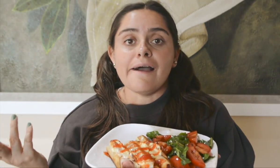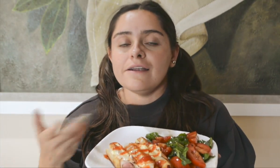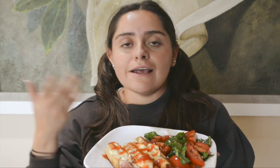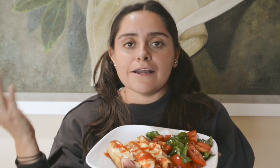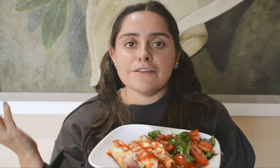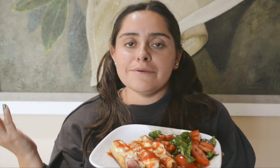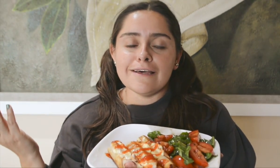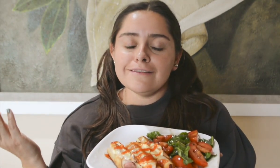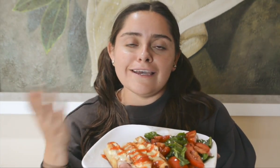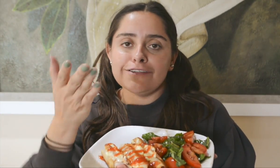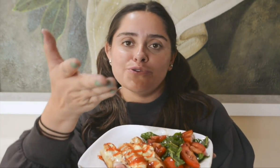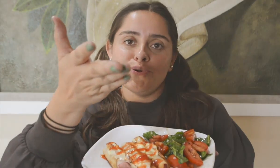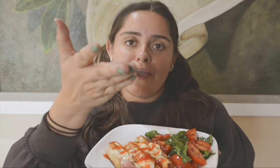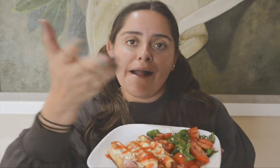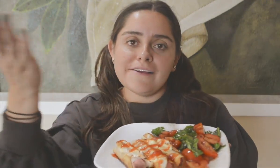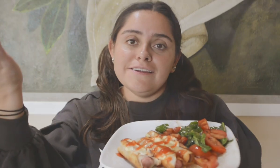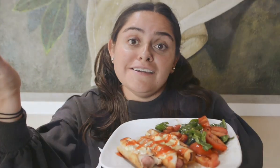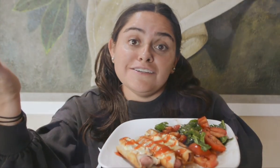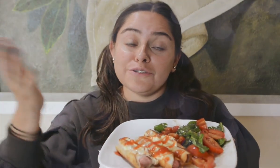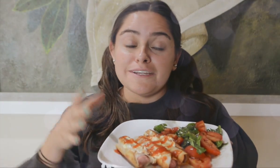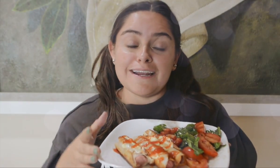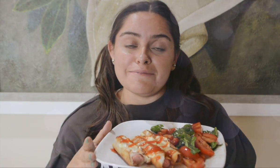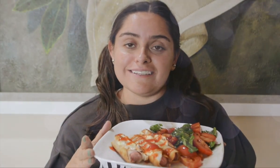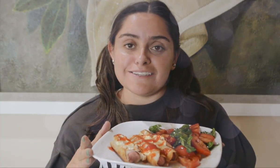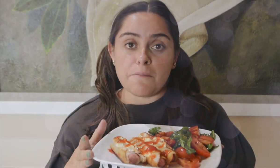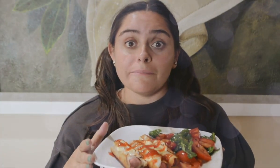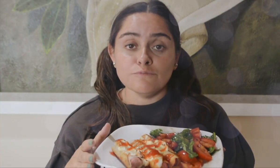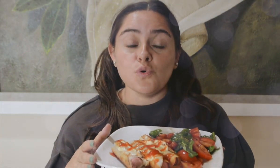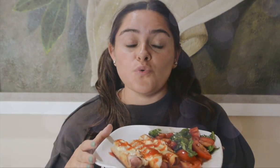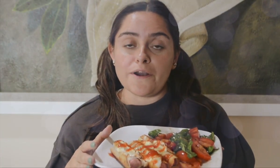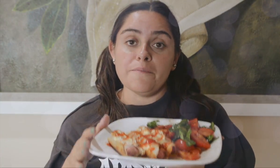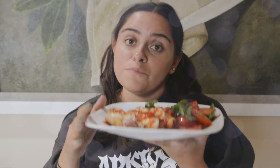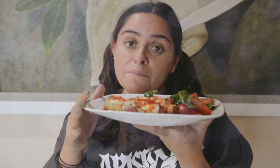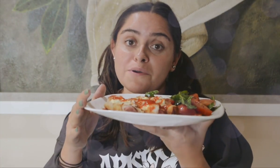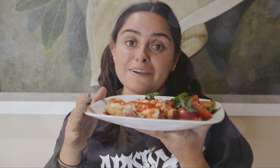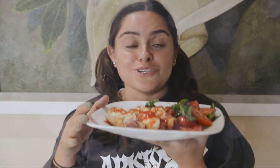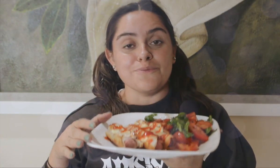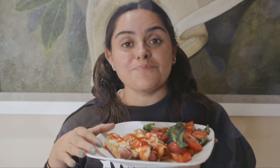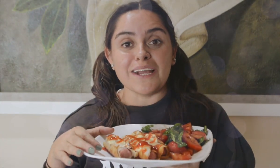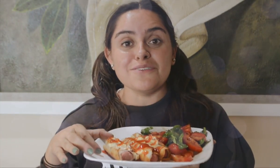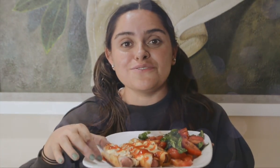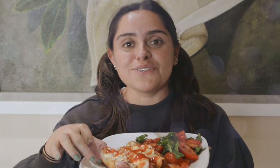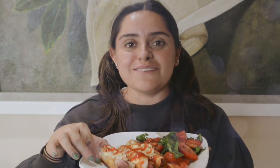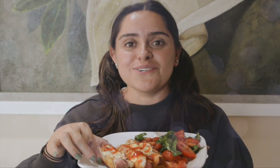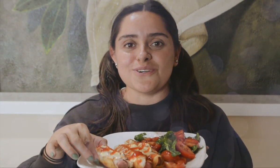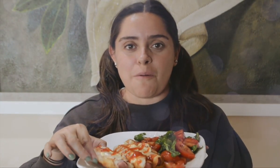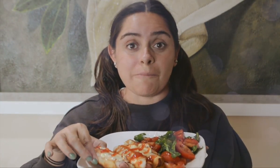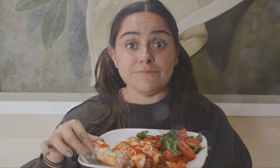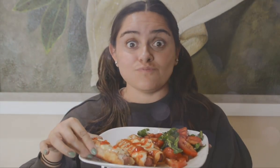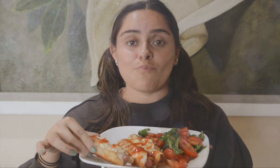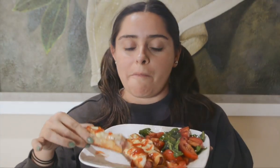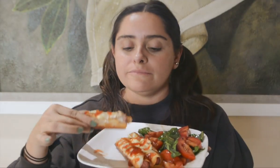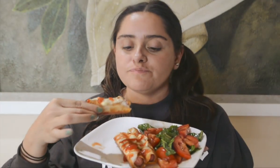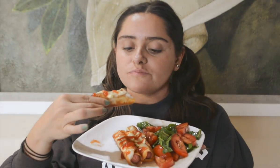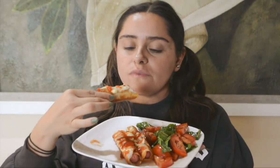la creatividad es tuya y no tiene límites. Muy bueno. Buen provecho. Que lo disfruten mucho.